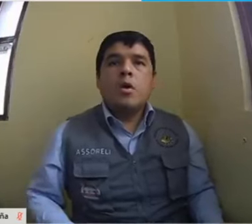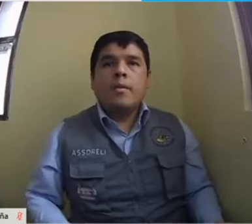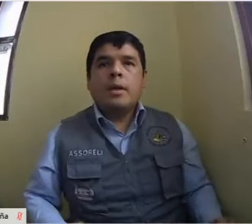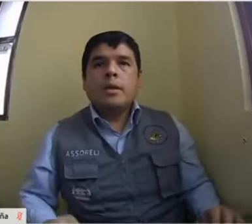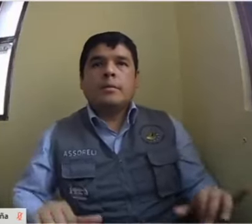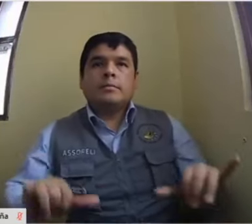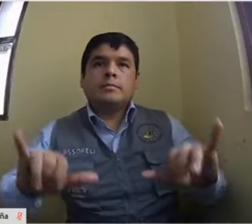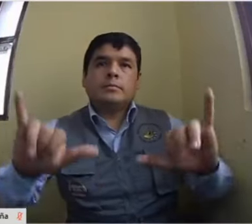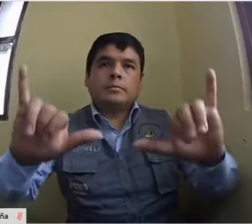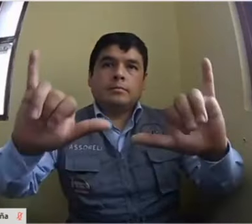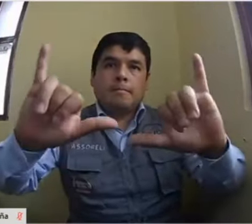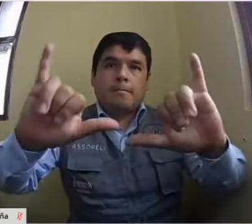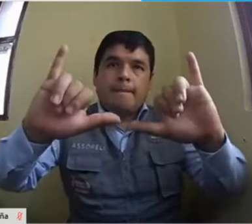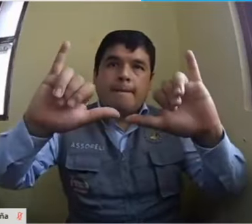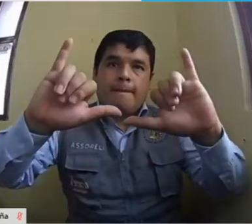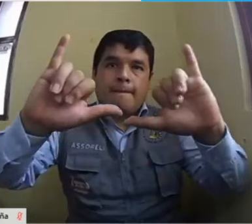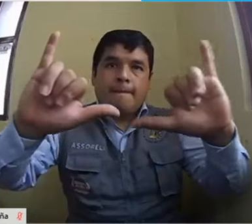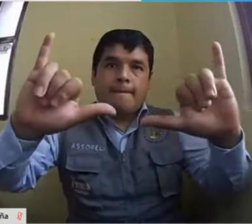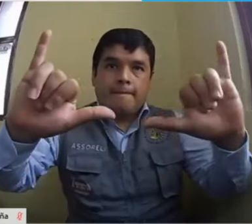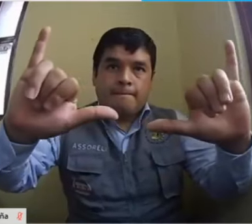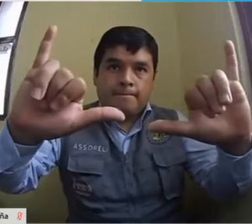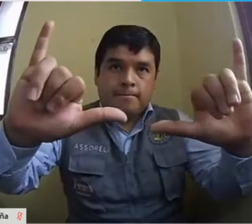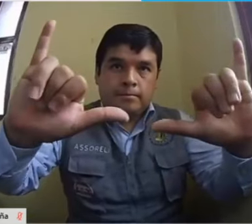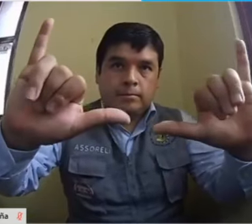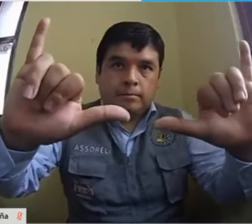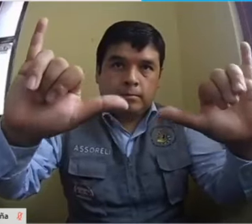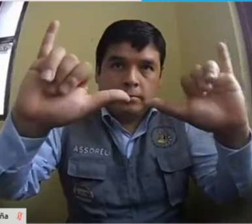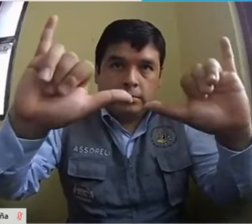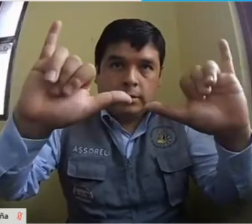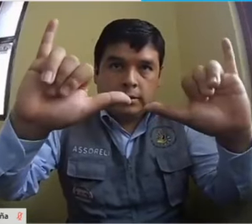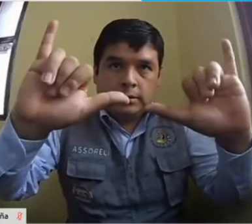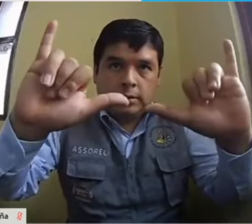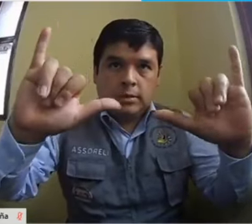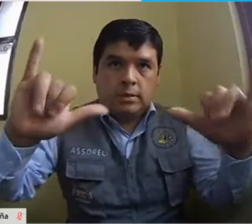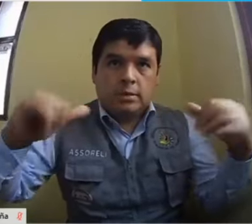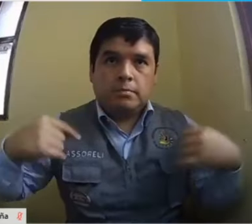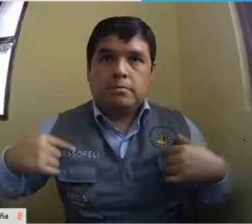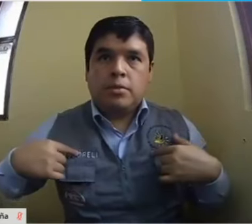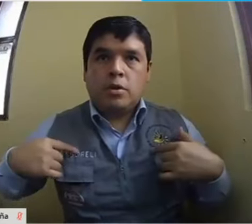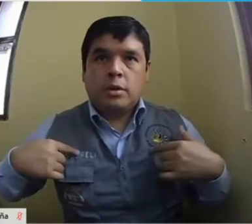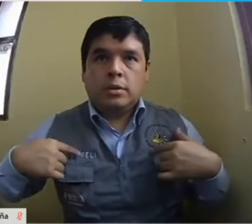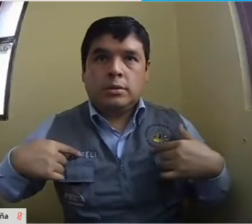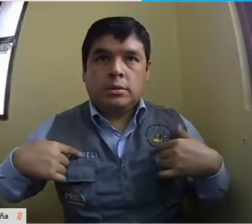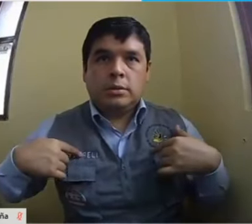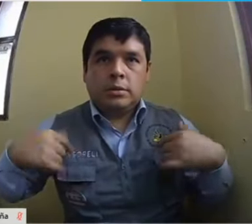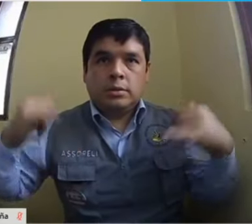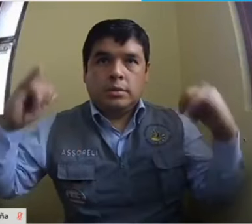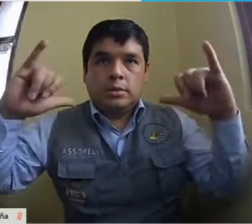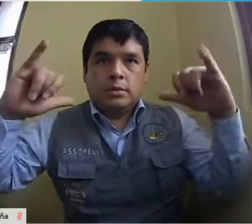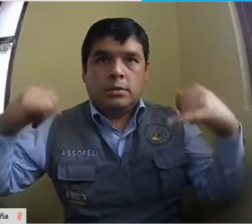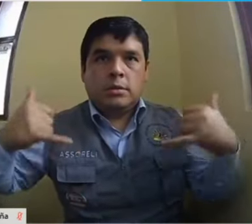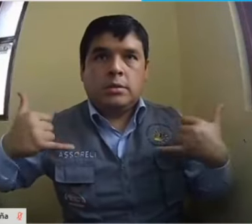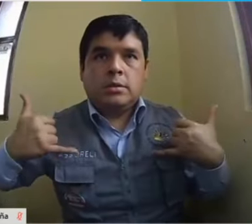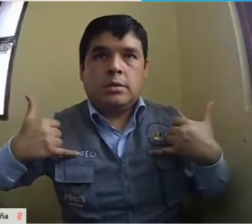Me deletreado Ronald, joven, ajá, muy bien, Sharoy, Shari, Saori, perdón.